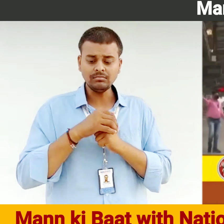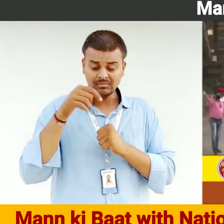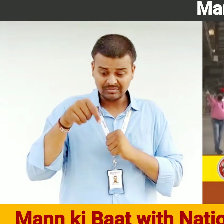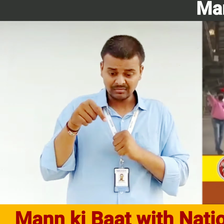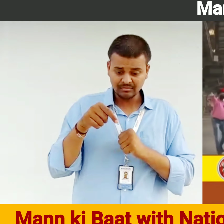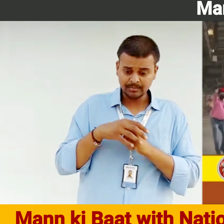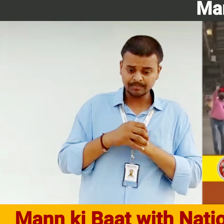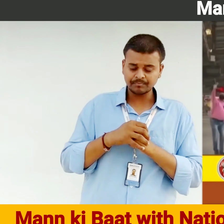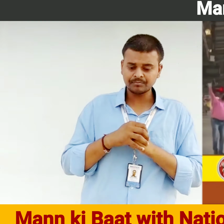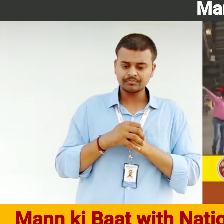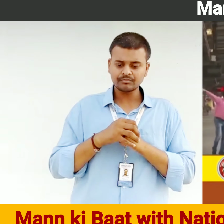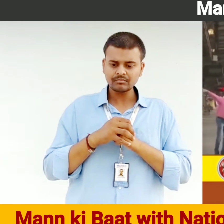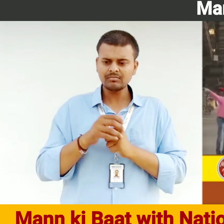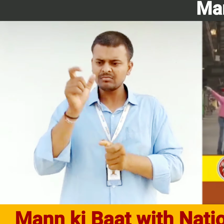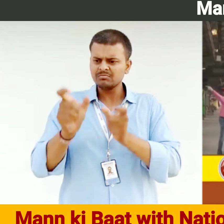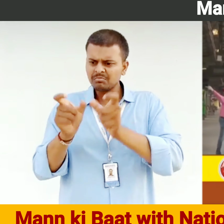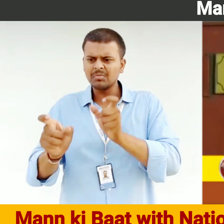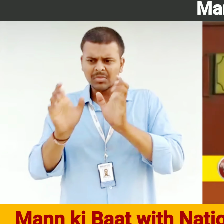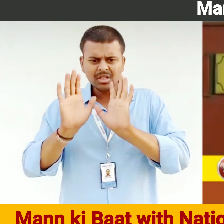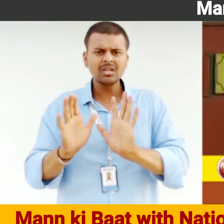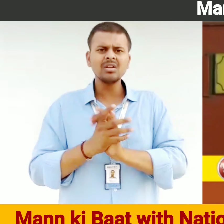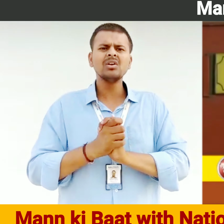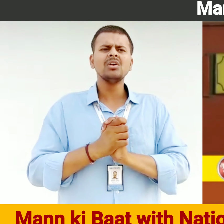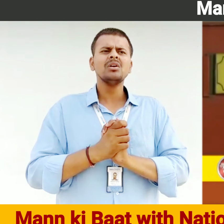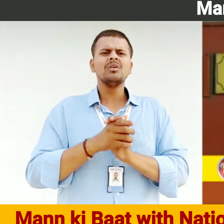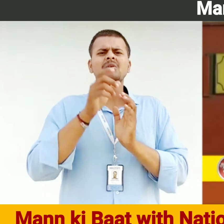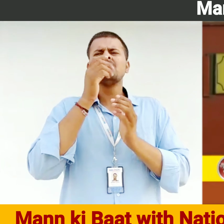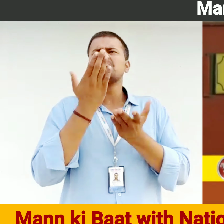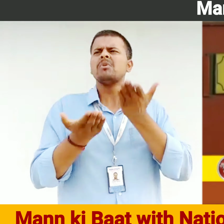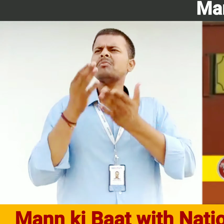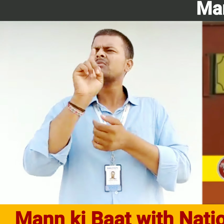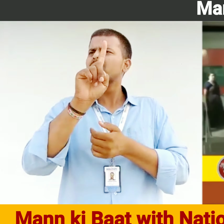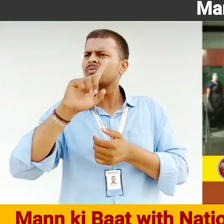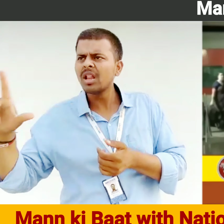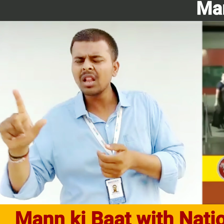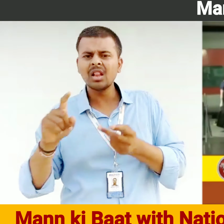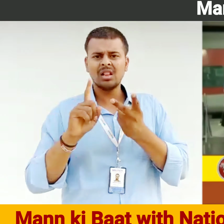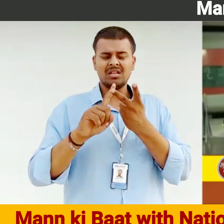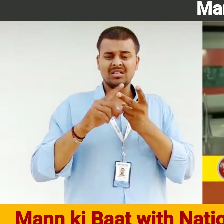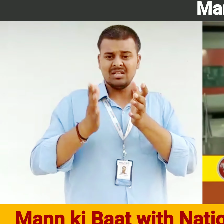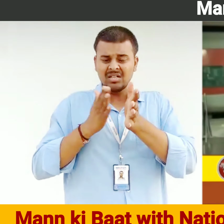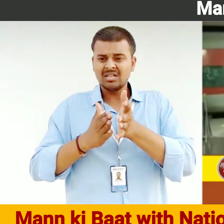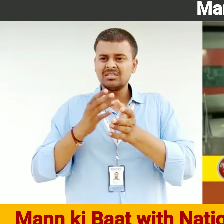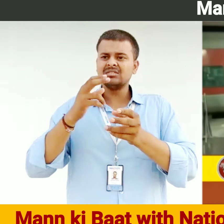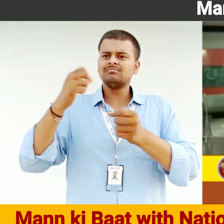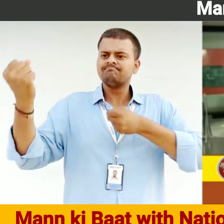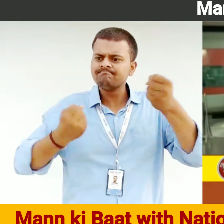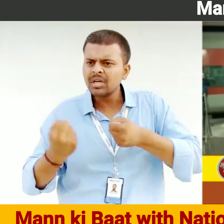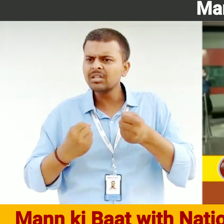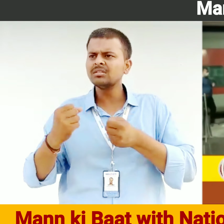से सुरक्षित ले जाना, उनके खाने पीने की चिंता करना, हर जिले में